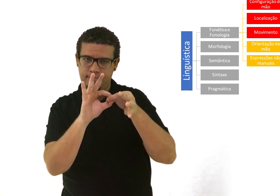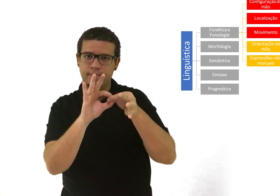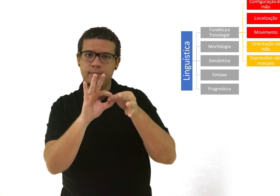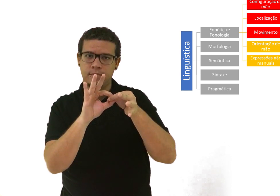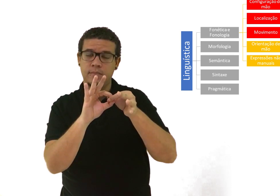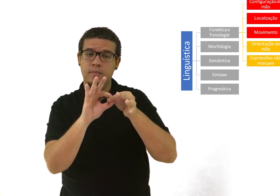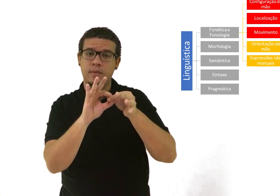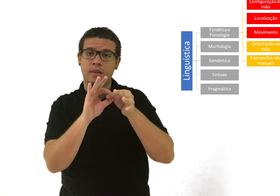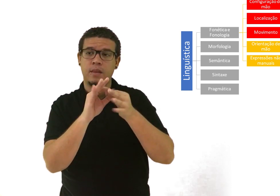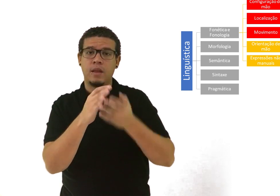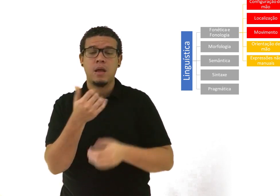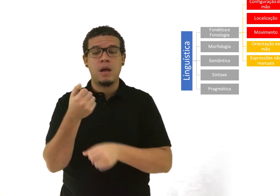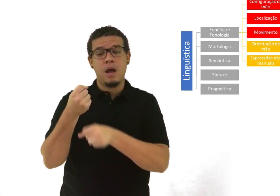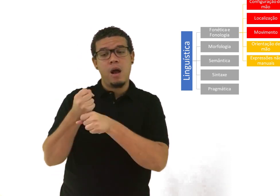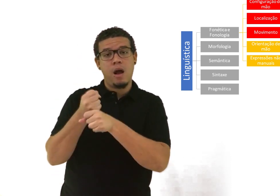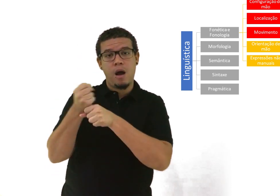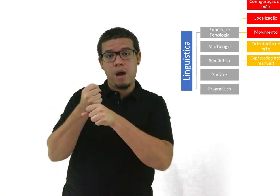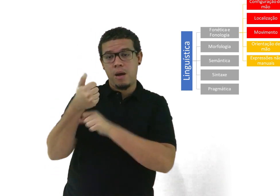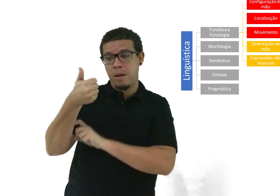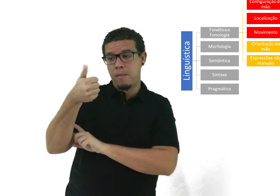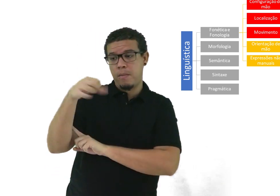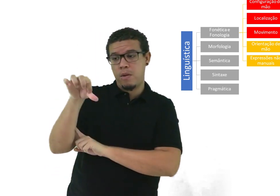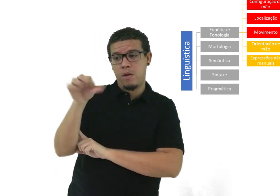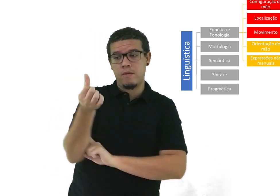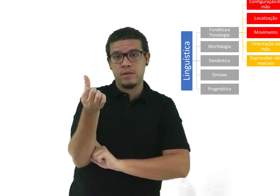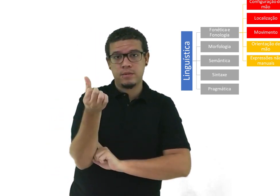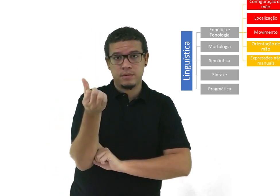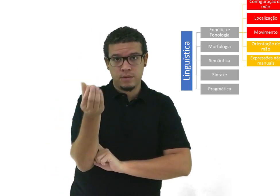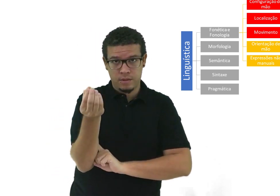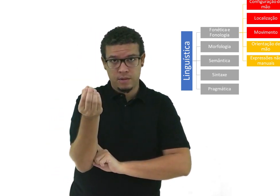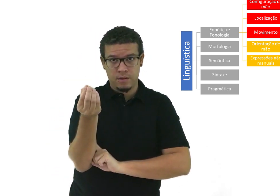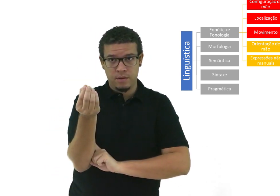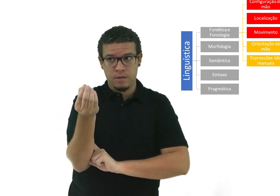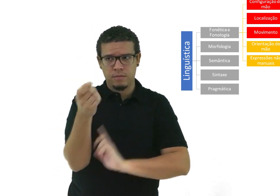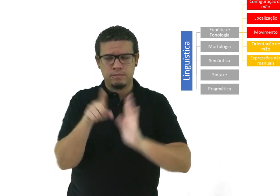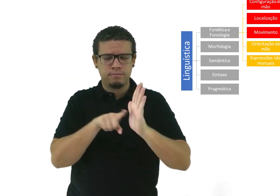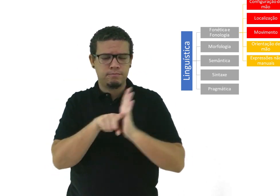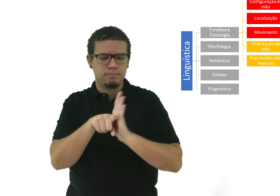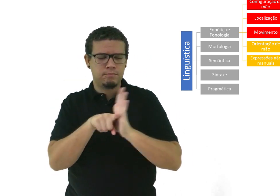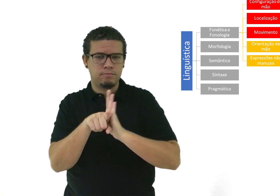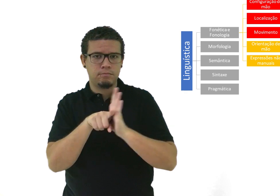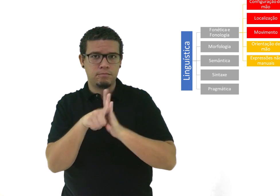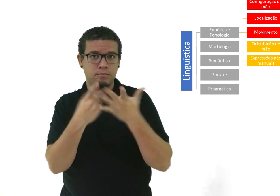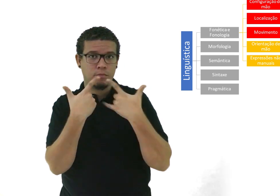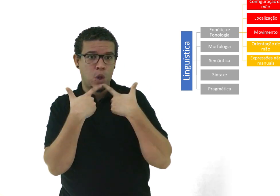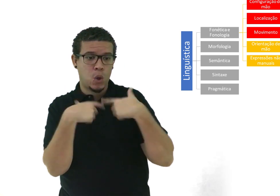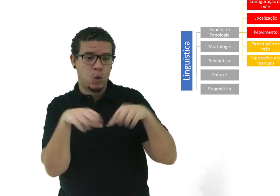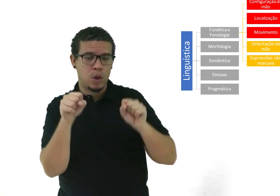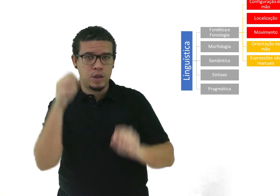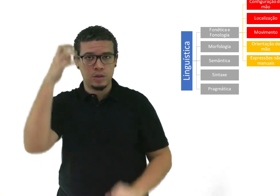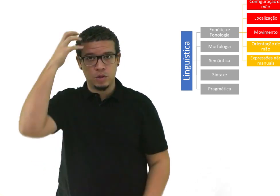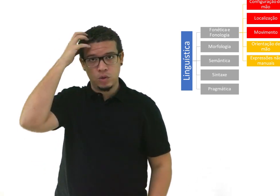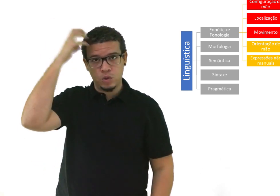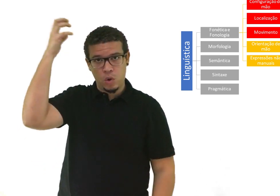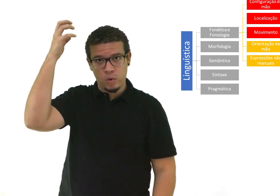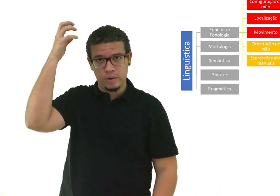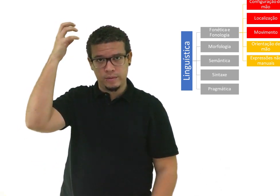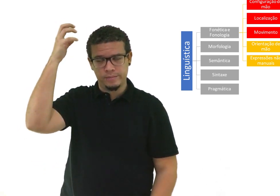Fonética e fonologia, ambas atreladas. No ano de 1960, o pesquisador